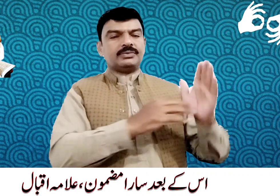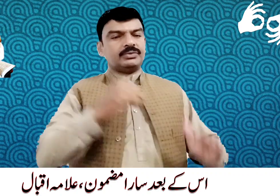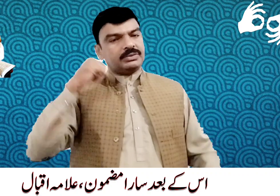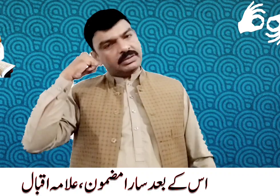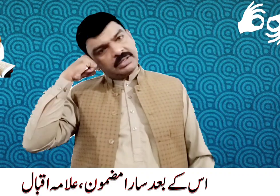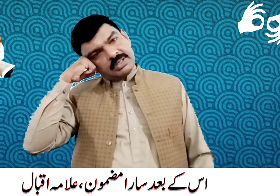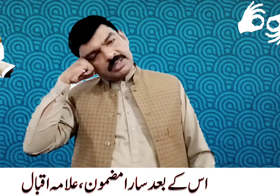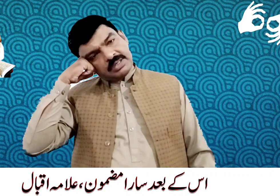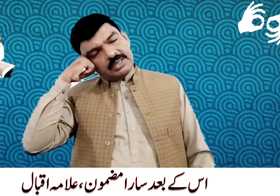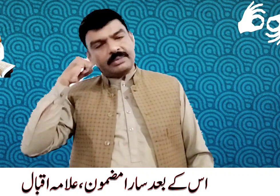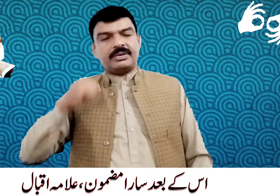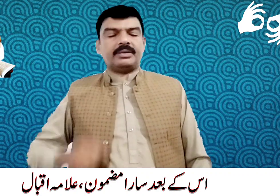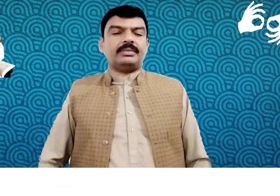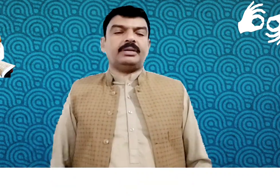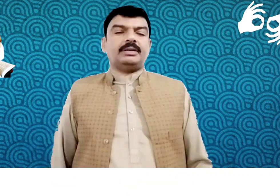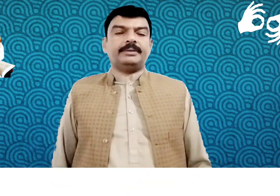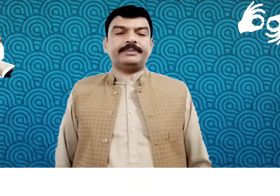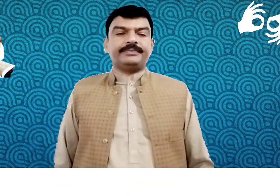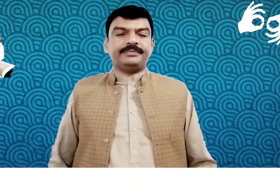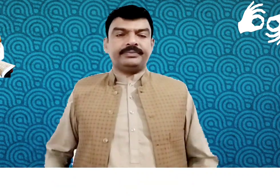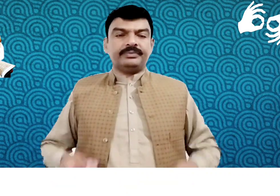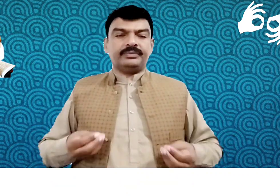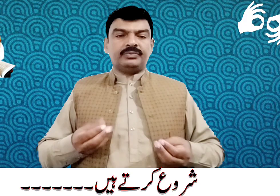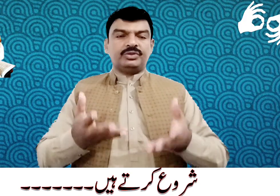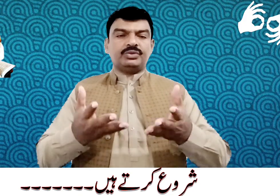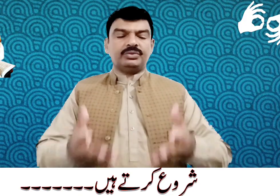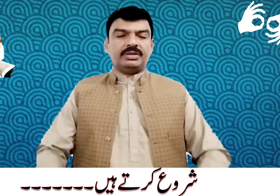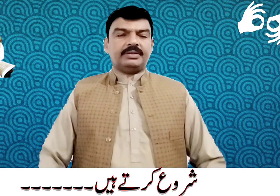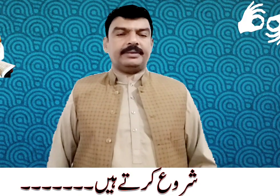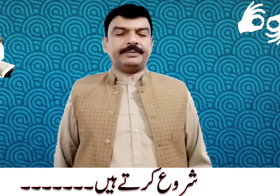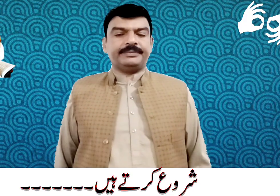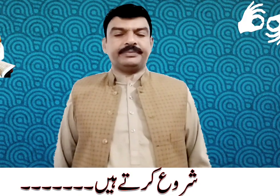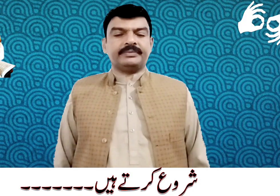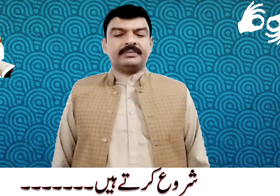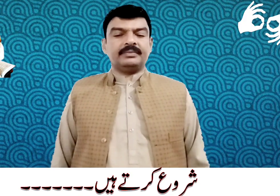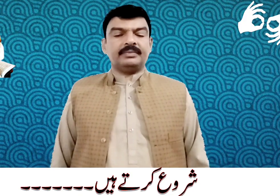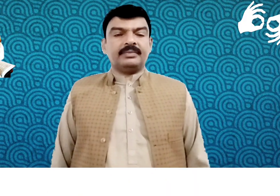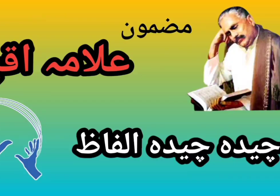मज़मून अल्लामा इकबाल। शुरू करते हैं।